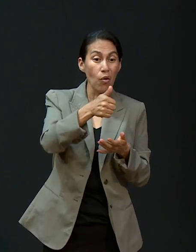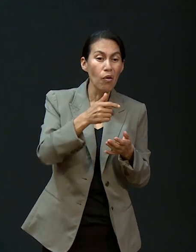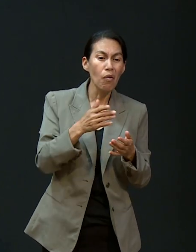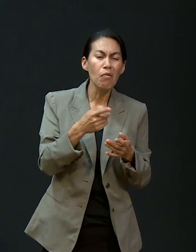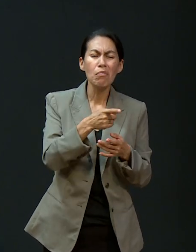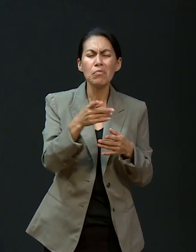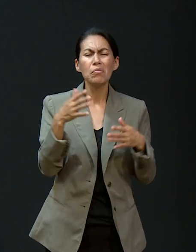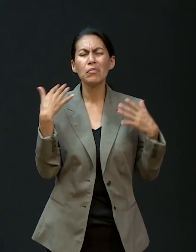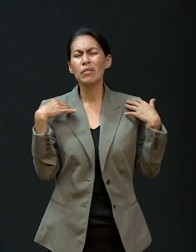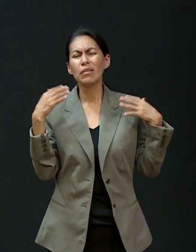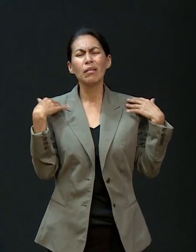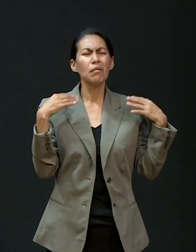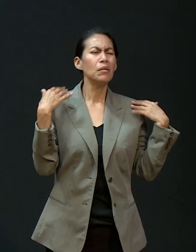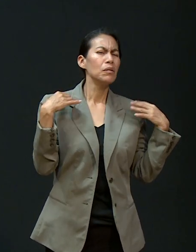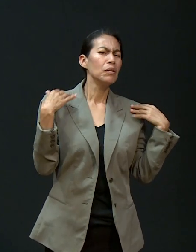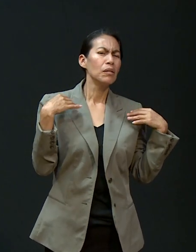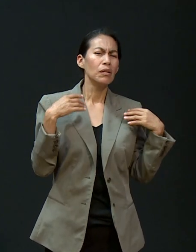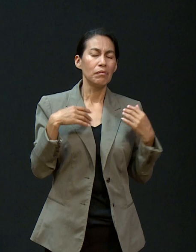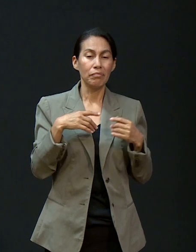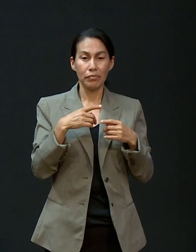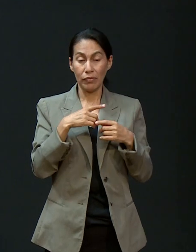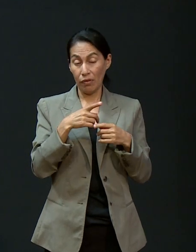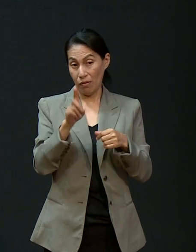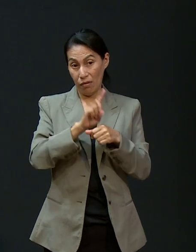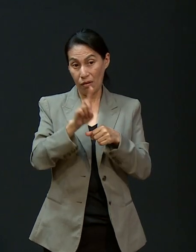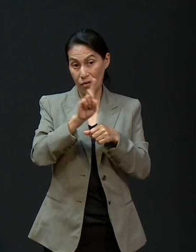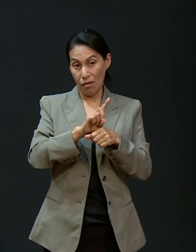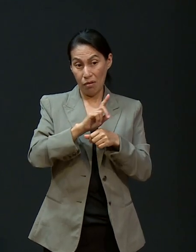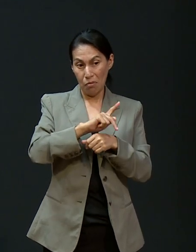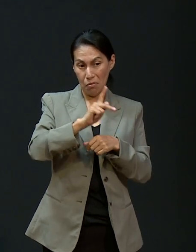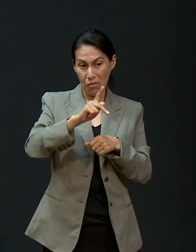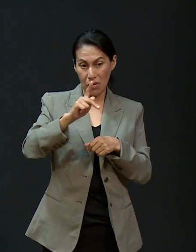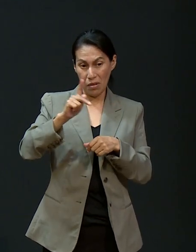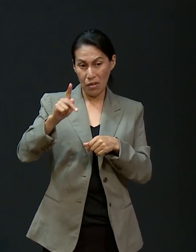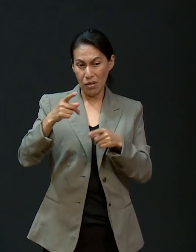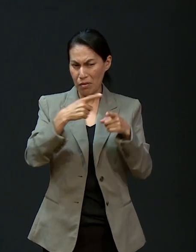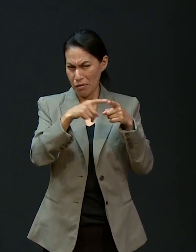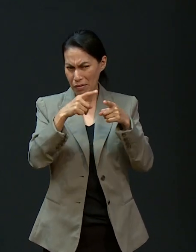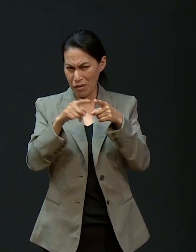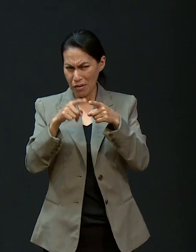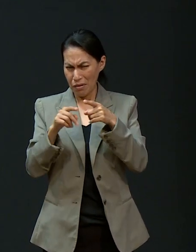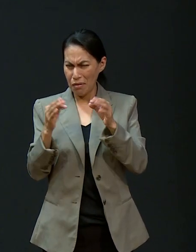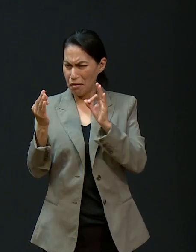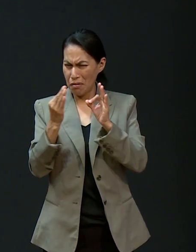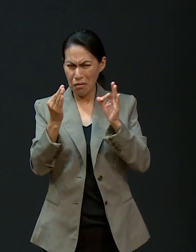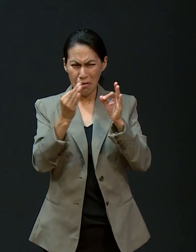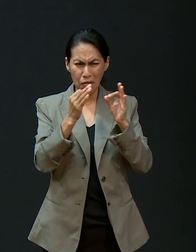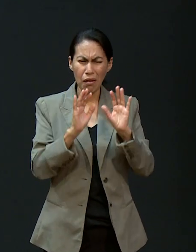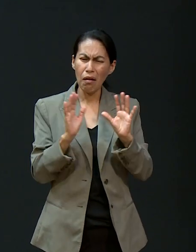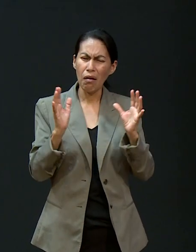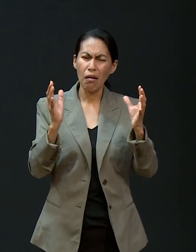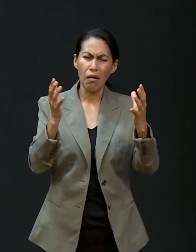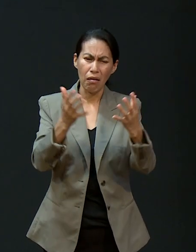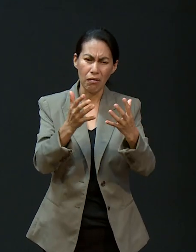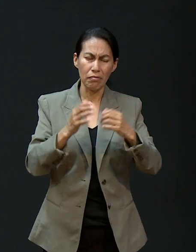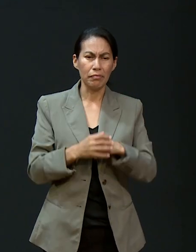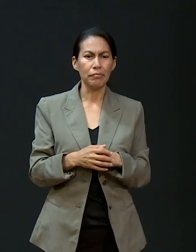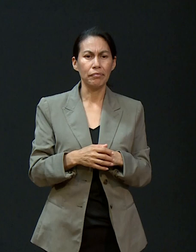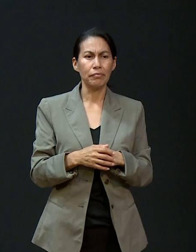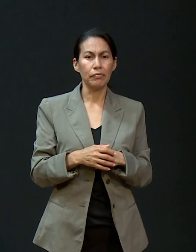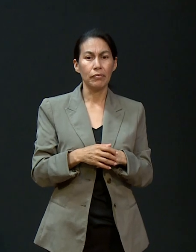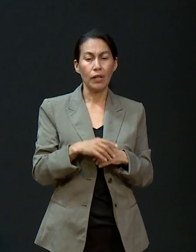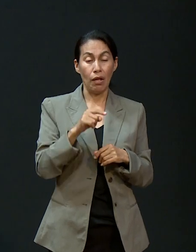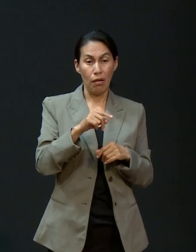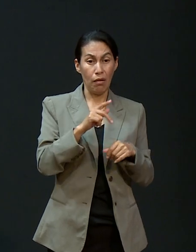lugar. Estábamos paseando, caminando. Todos los días íbamos a una playa que era cercada de rochas al lado.